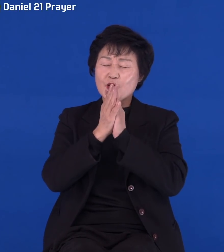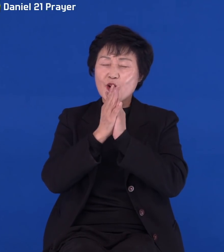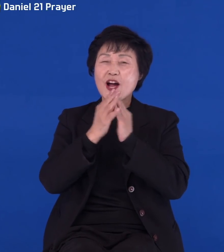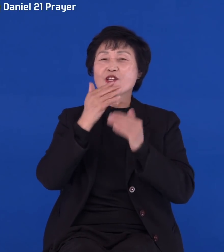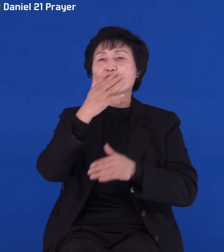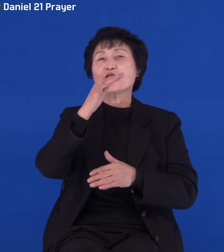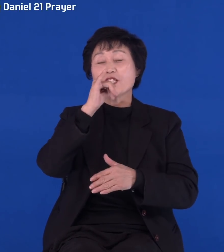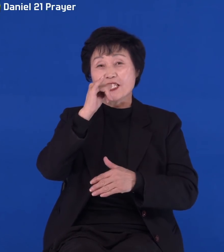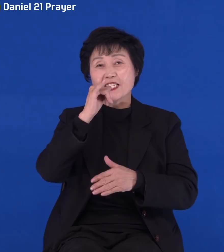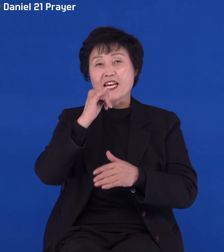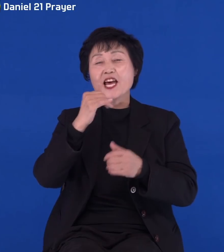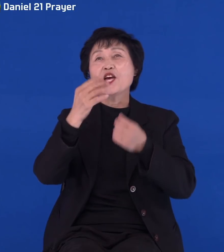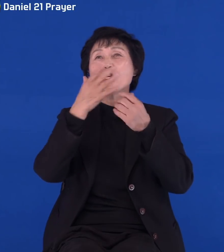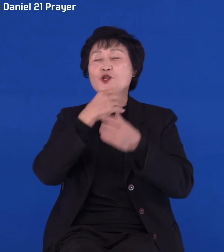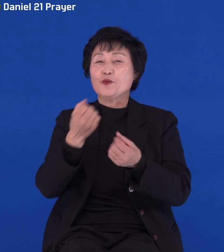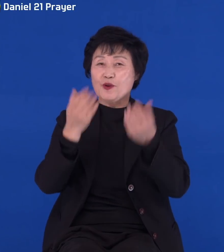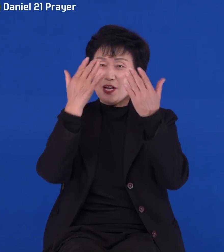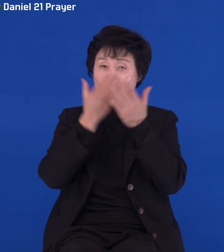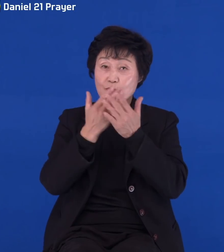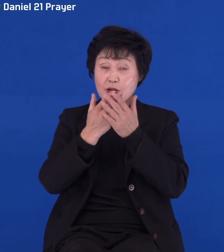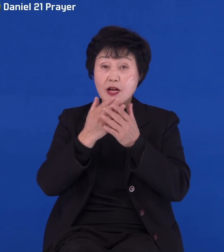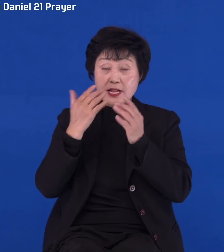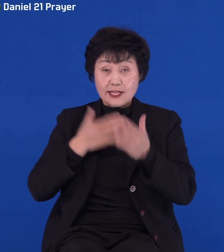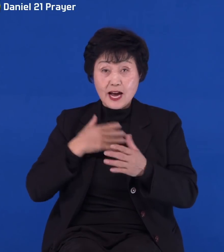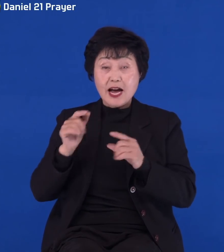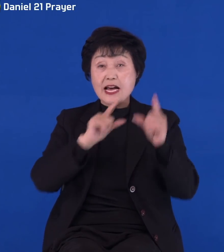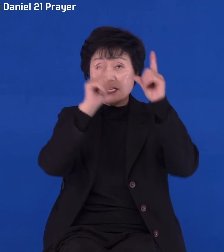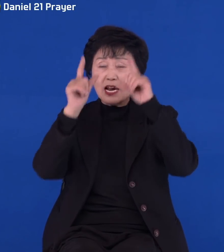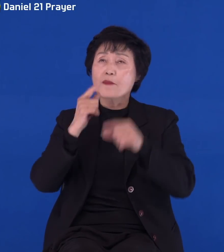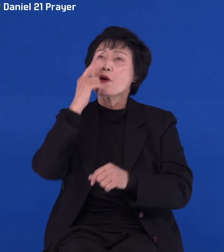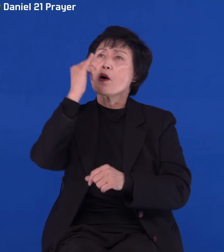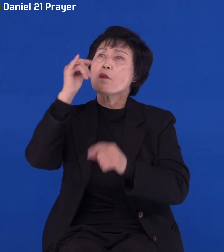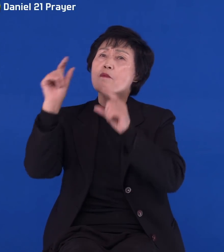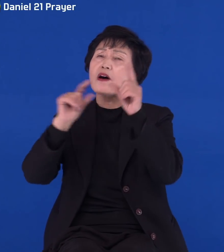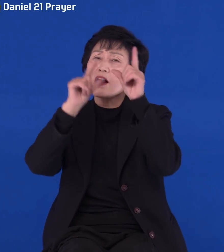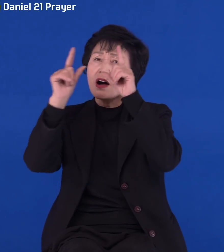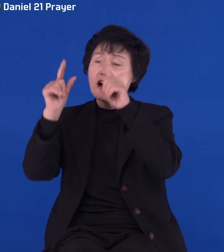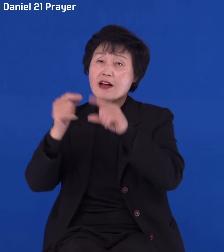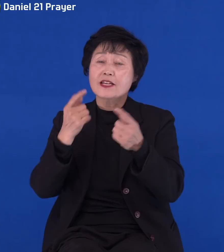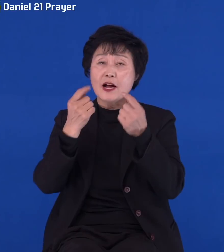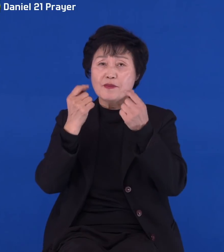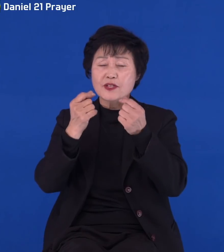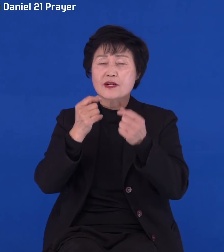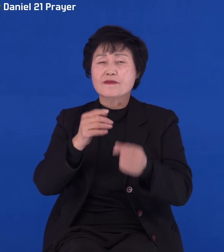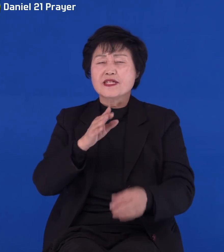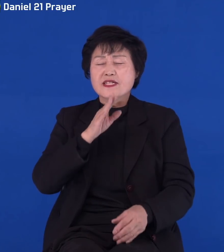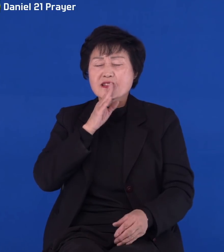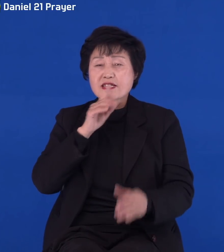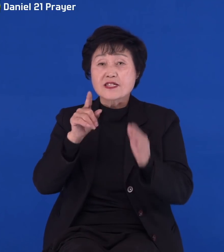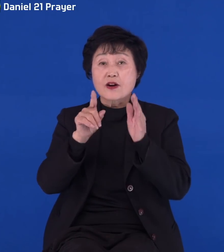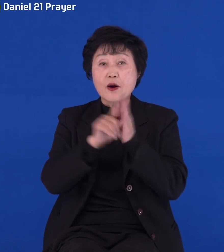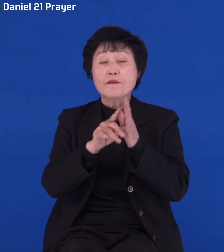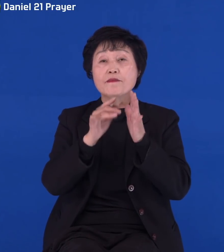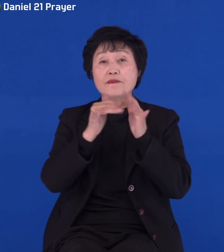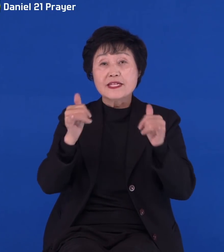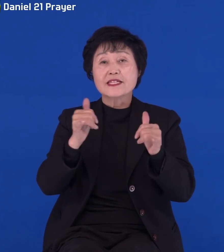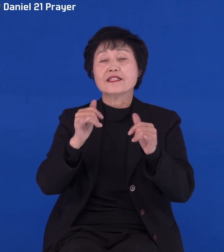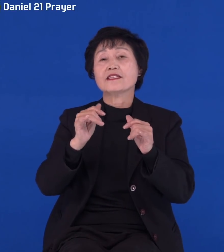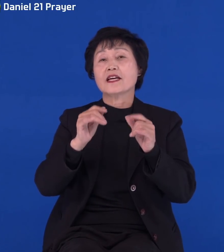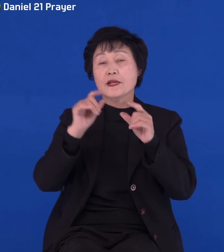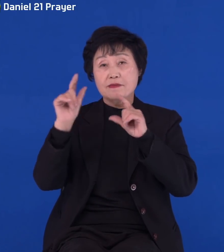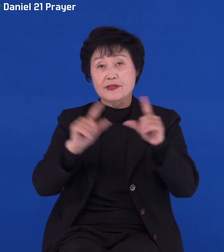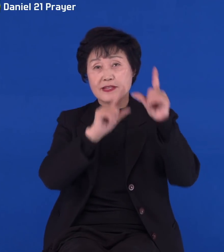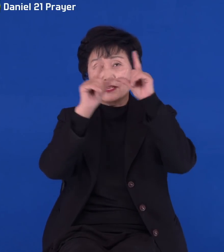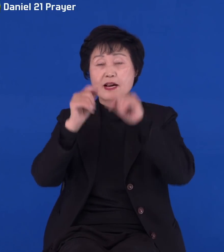주시옵소서. 제 삶이 어머님의 삶처럼 성경에서 말하는 진짜 크리스천의 삶이 되게 하여 주시고 우리 가정을 날마다 기억하시며